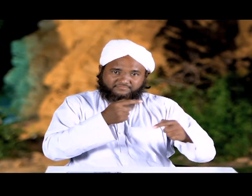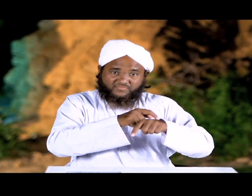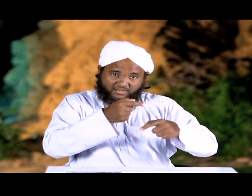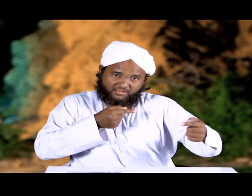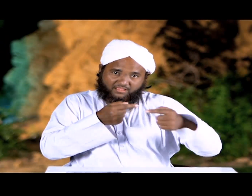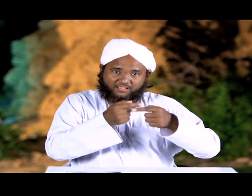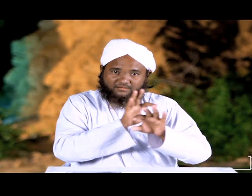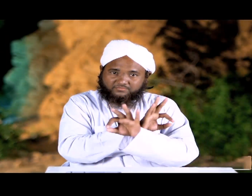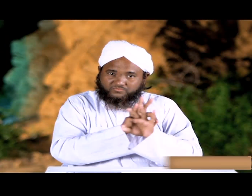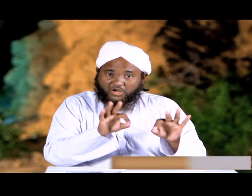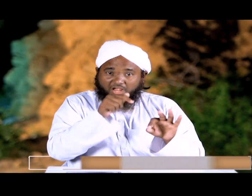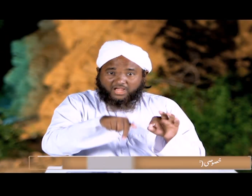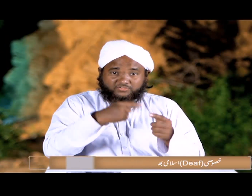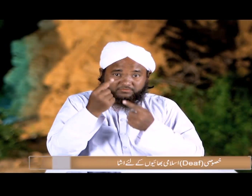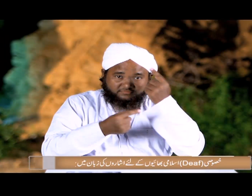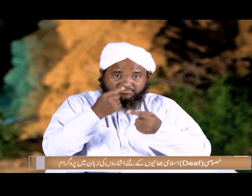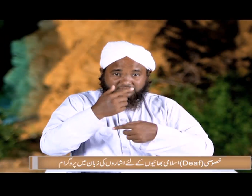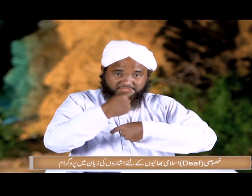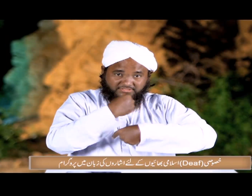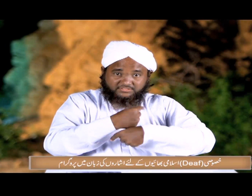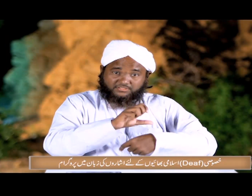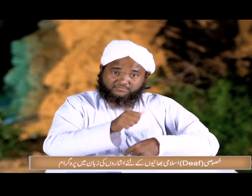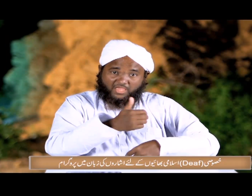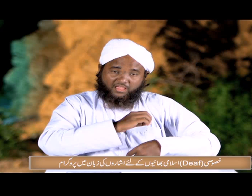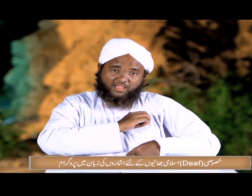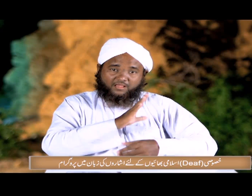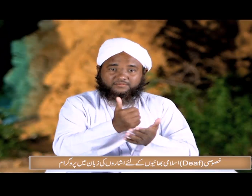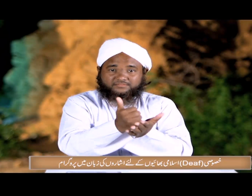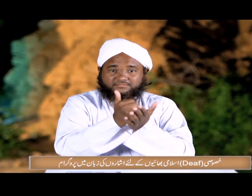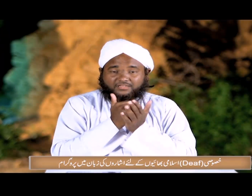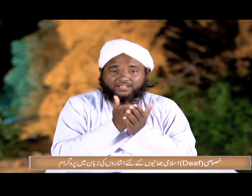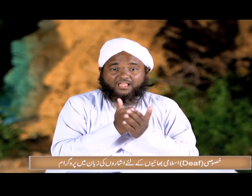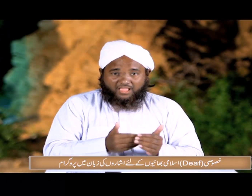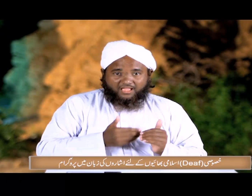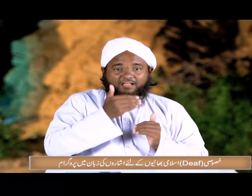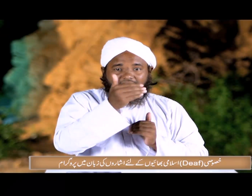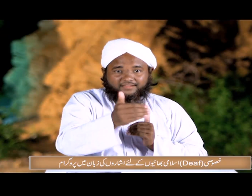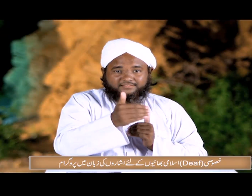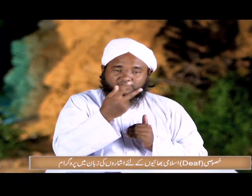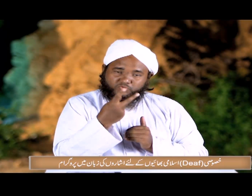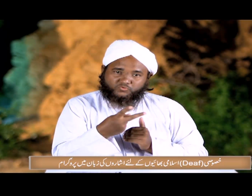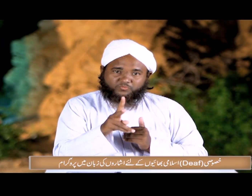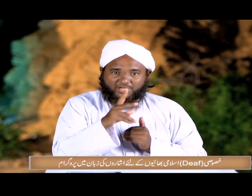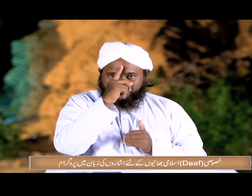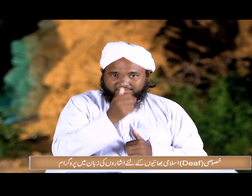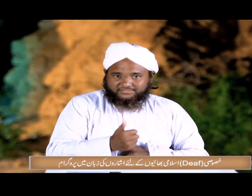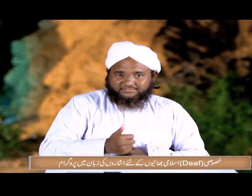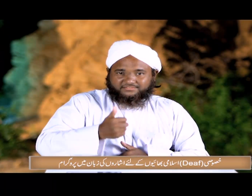سے حاصل ہونے والے نصیحت بھرے مدنی پھولوں پر ہمیں عمل کی توفیق عطا فرمائے۔ آئندہ سلسلے میں